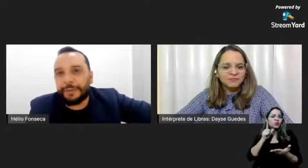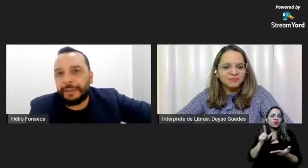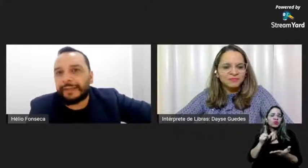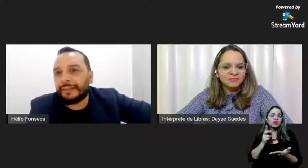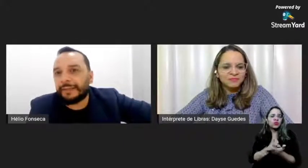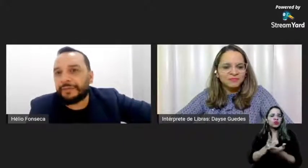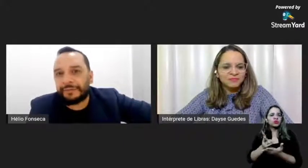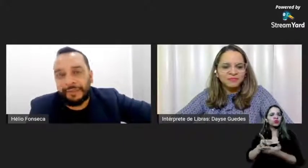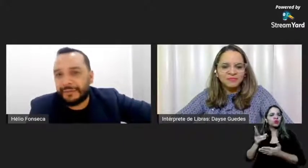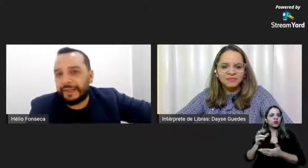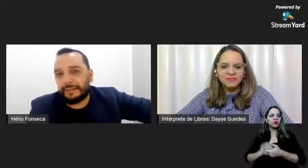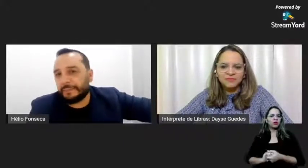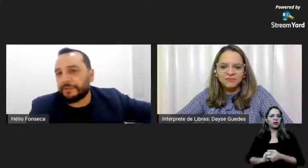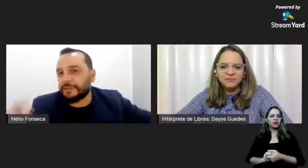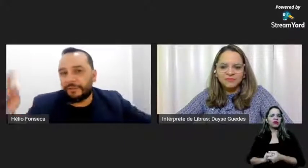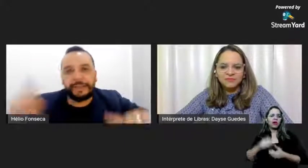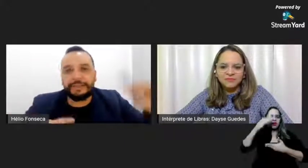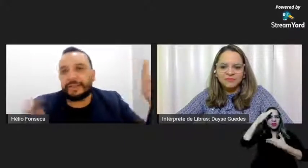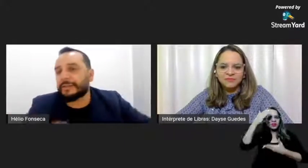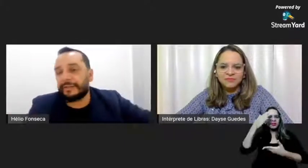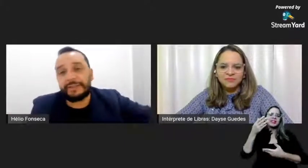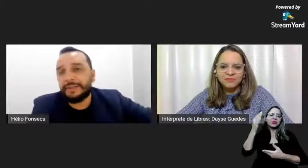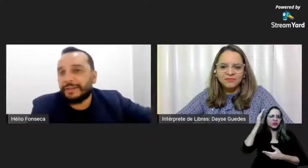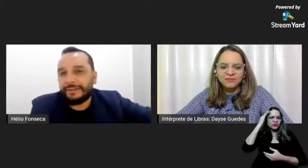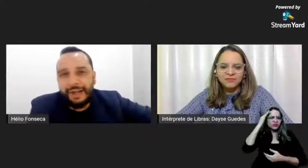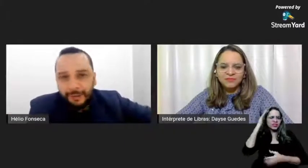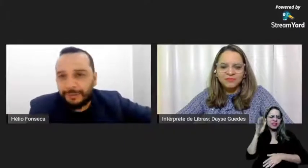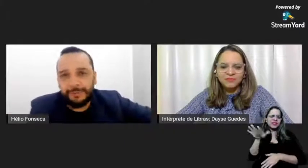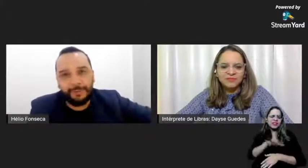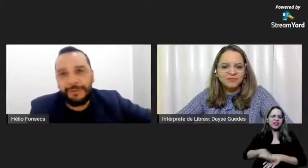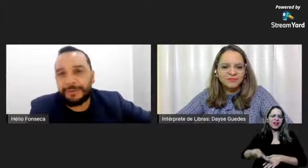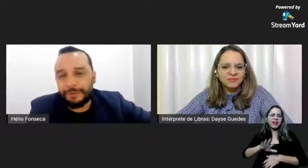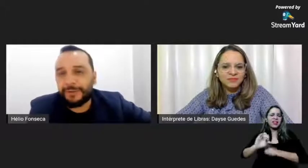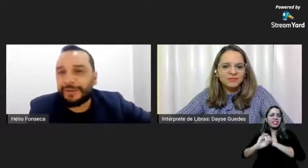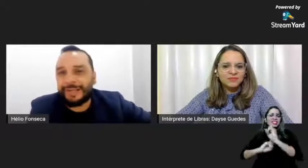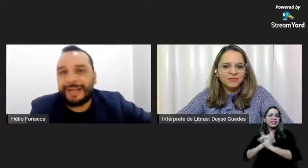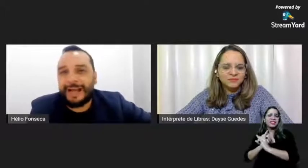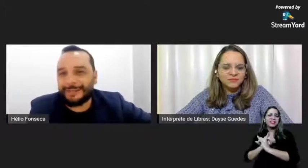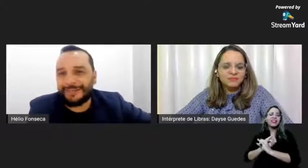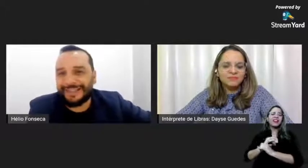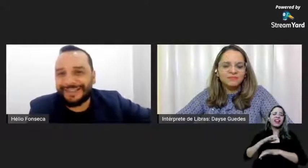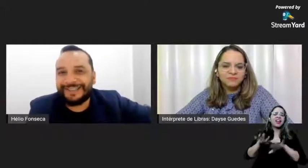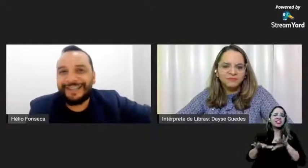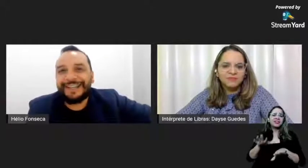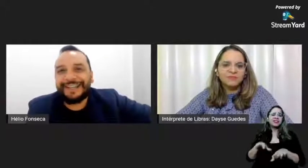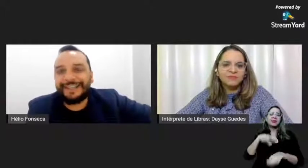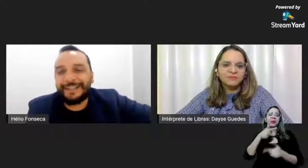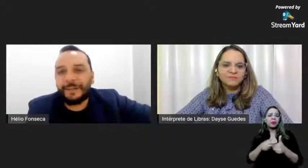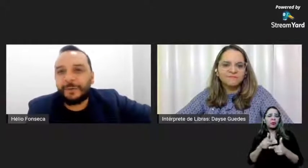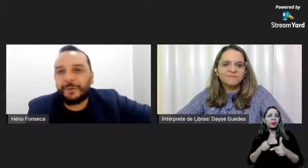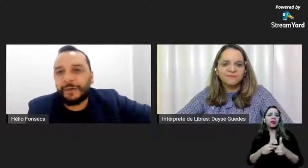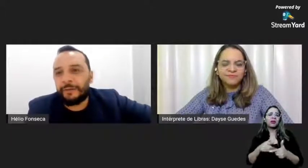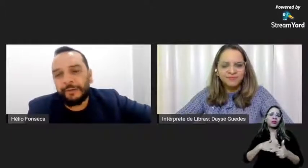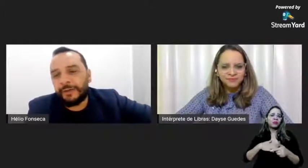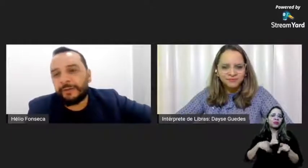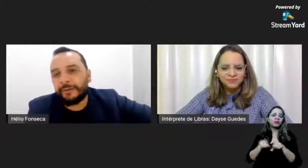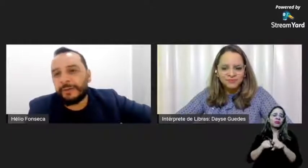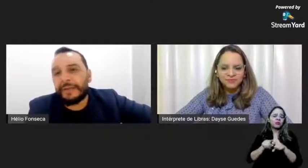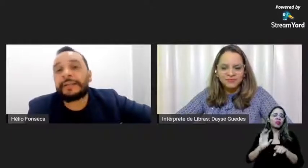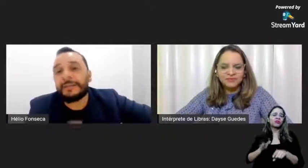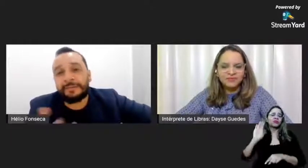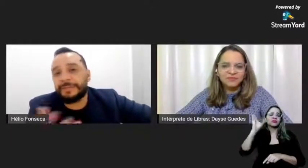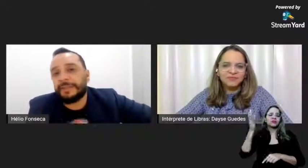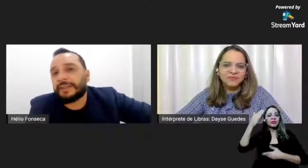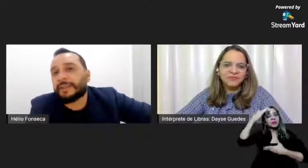também pela tentativa. Eu sei que essa parte de conexão, às vezes, dá uns problemas, comigo também dá às vezes, então